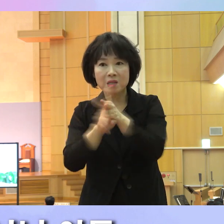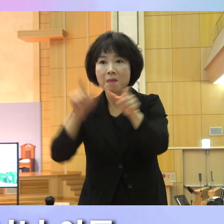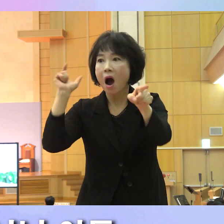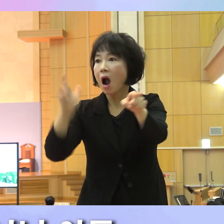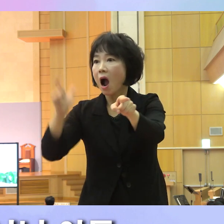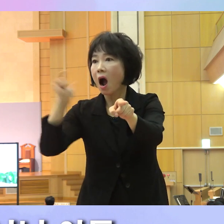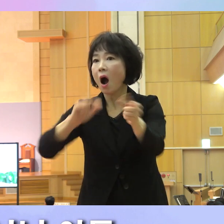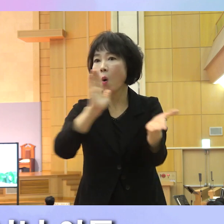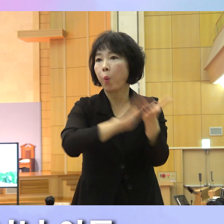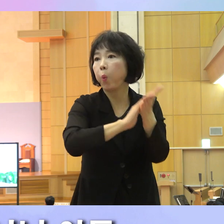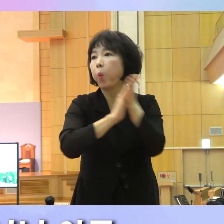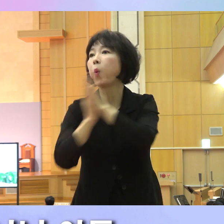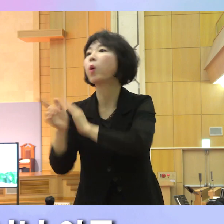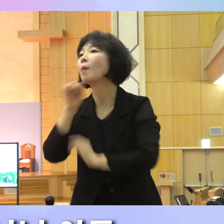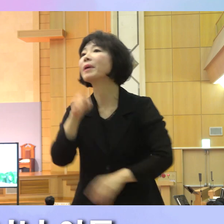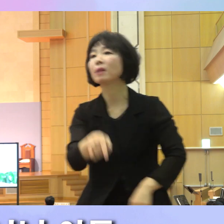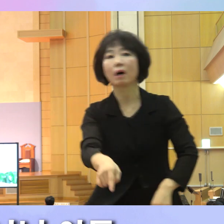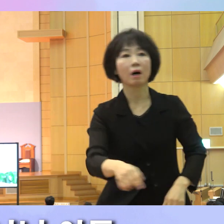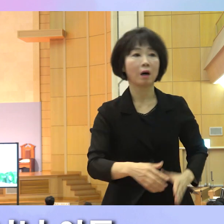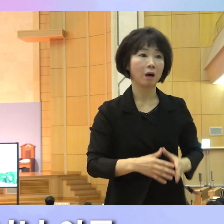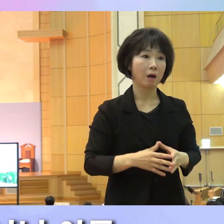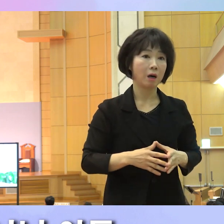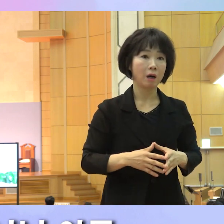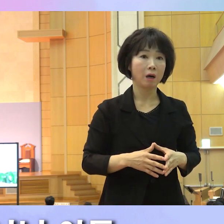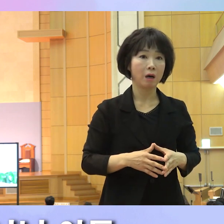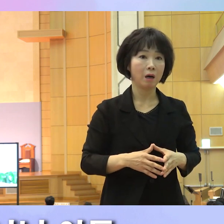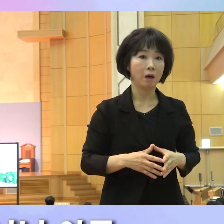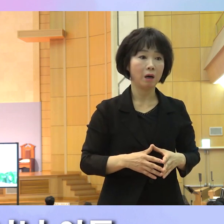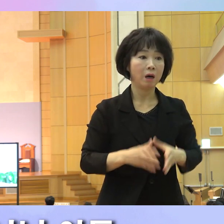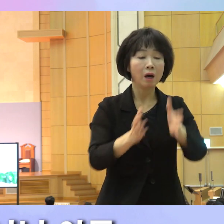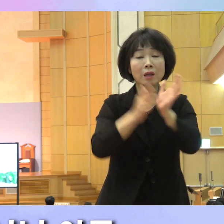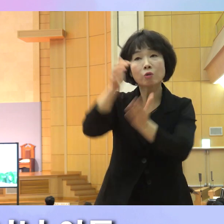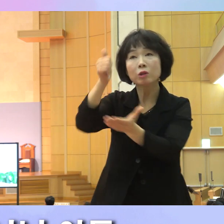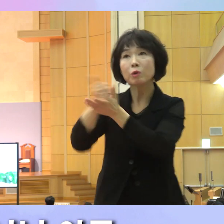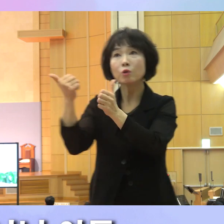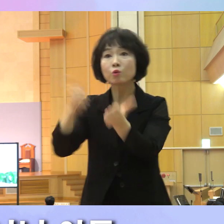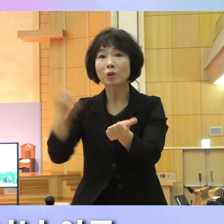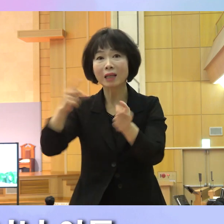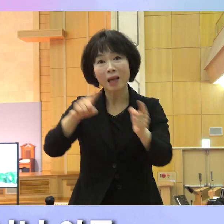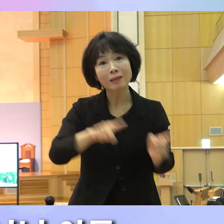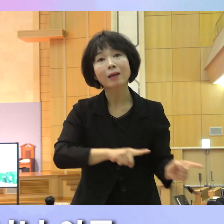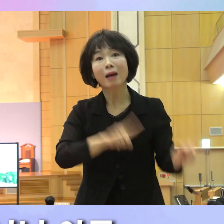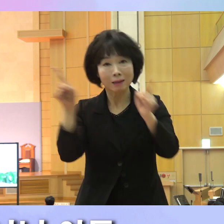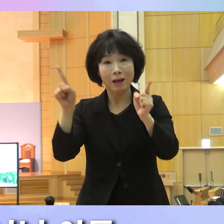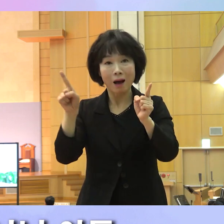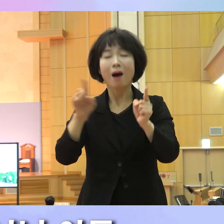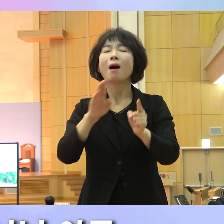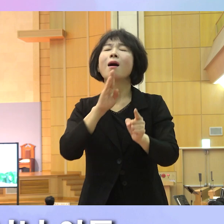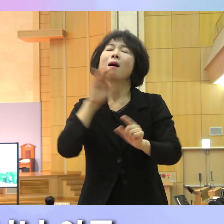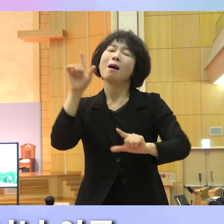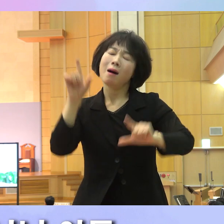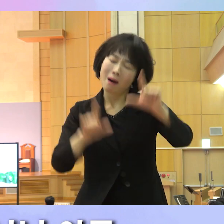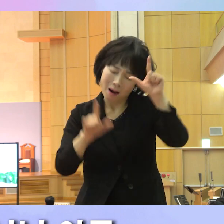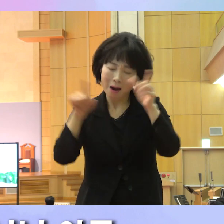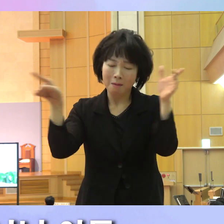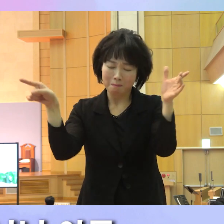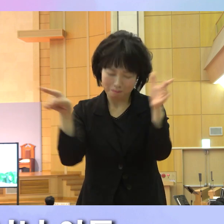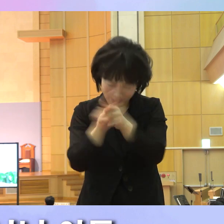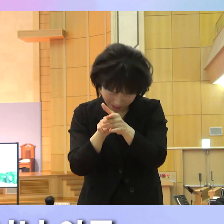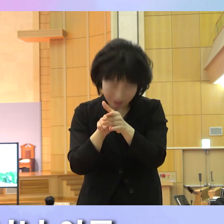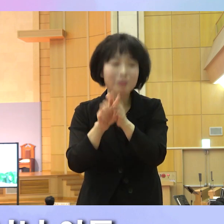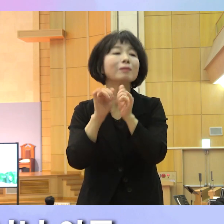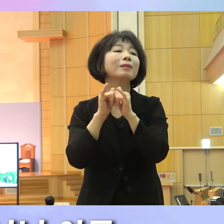죽었다가 살아났다라고 하는 이 사실을 깨달아 알고 믿는 사람은